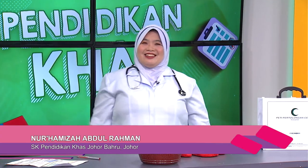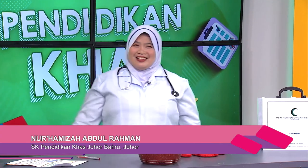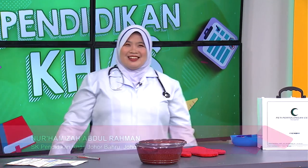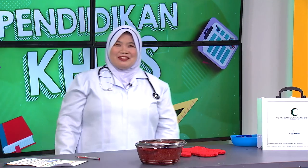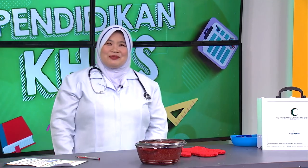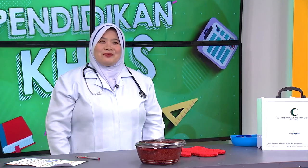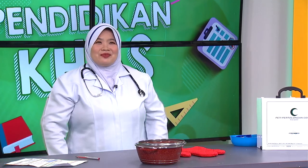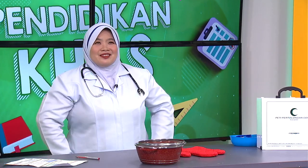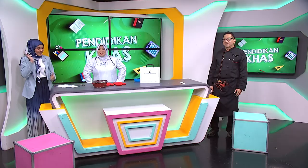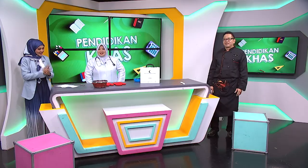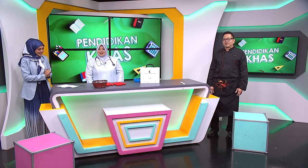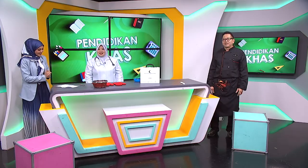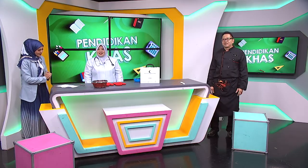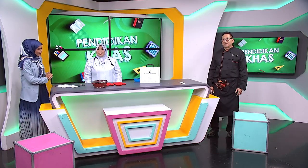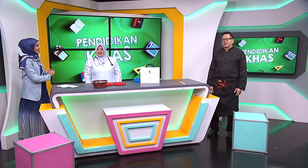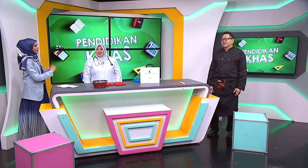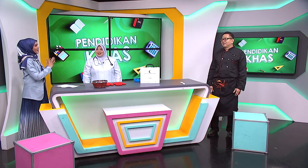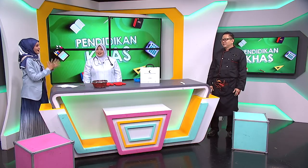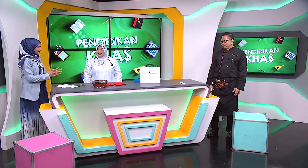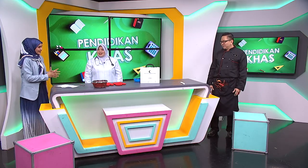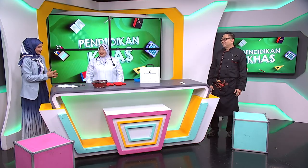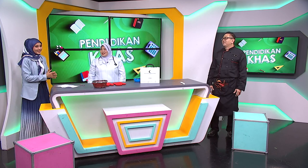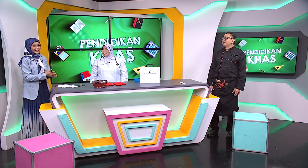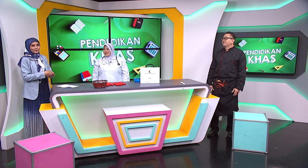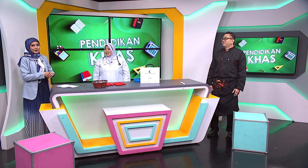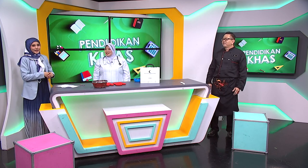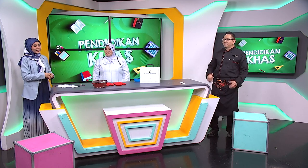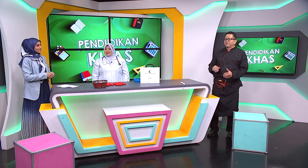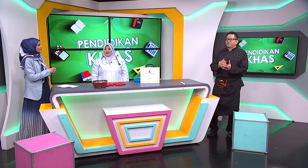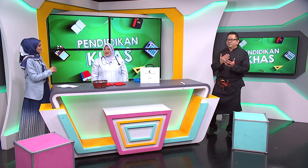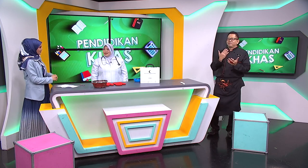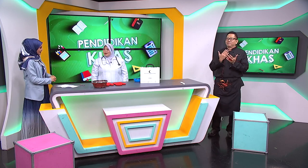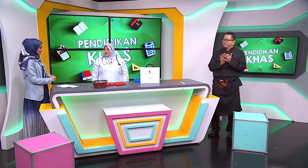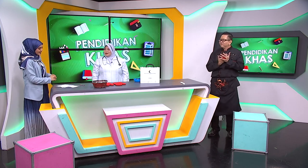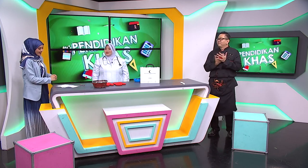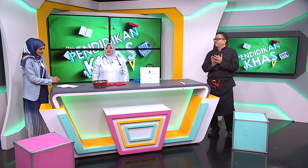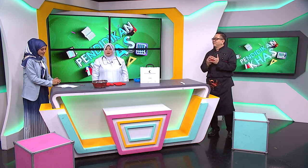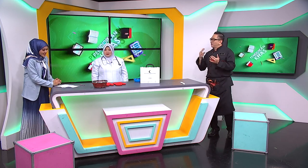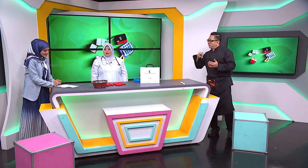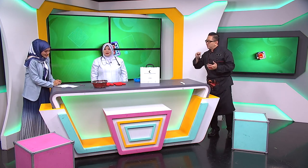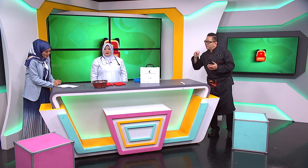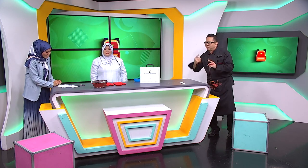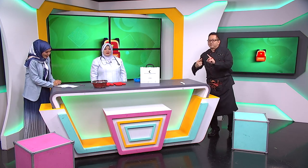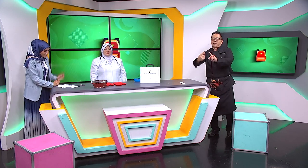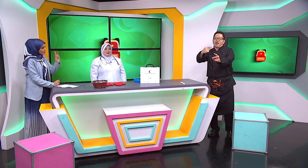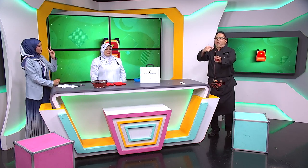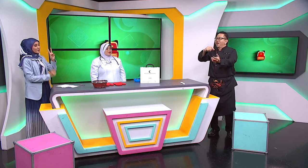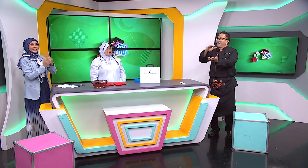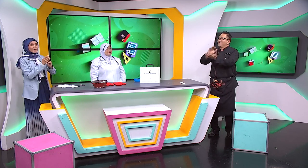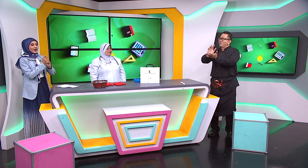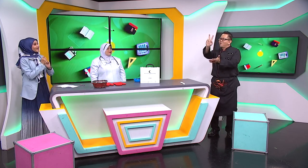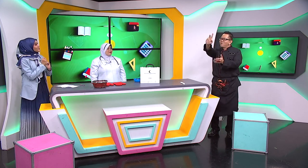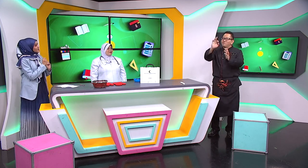Okey, hai semua. Okey Cikgu, untuk hari ini kita pun ada murid-murid dari sekolah. Ada dua